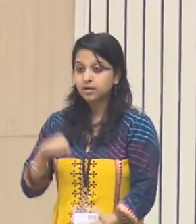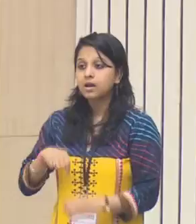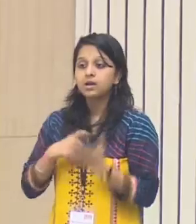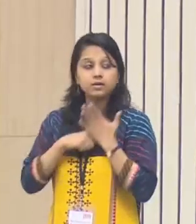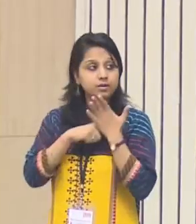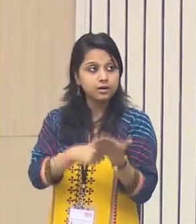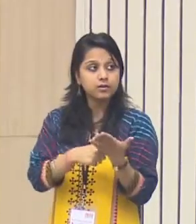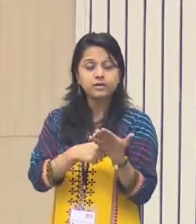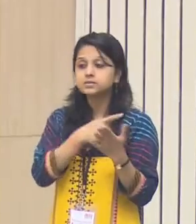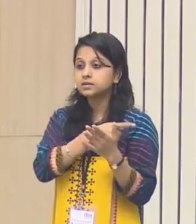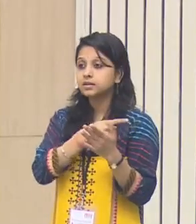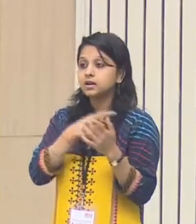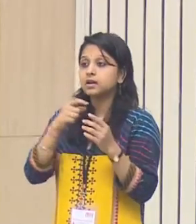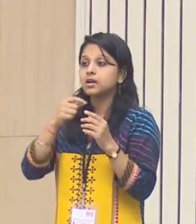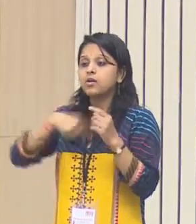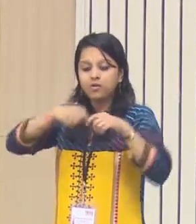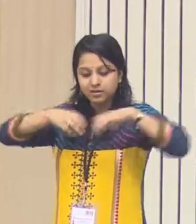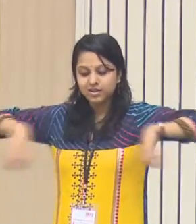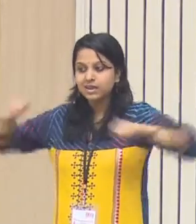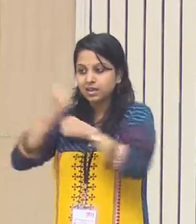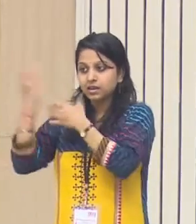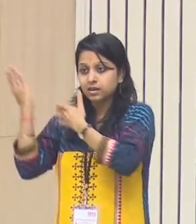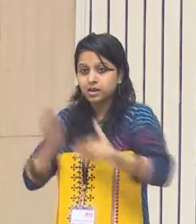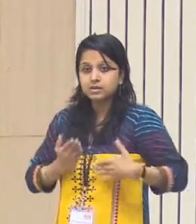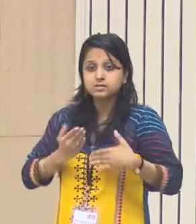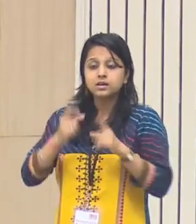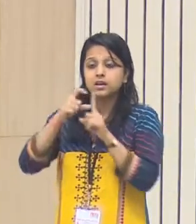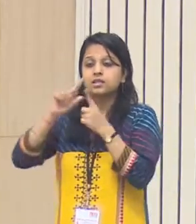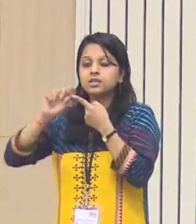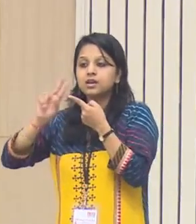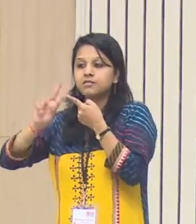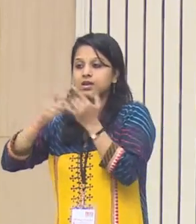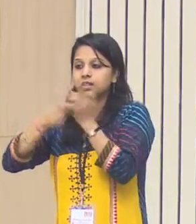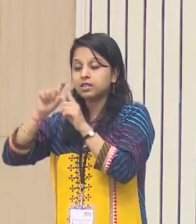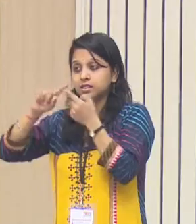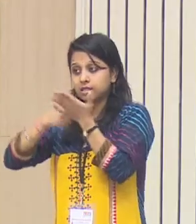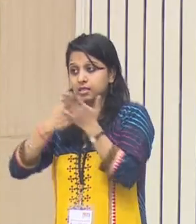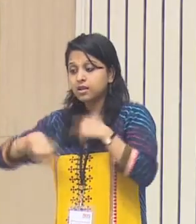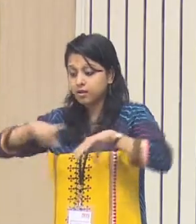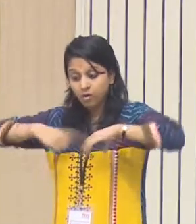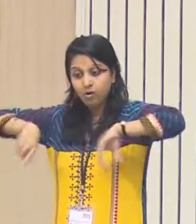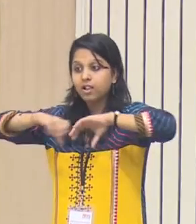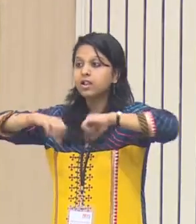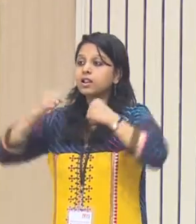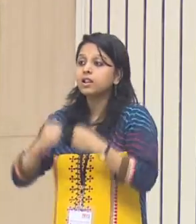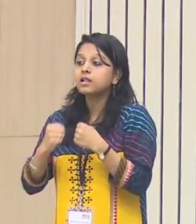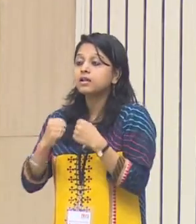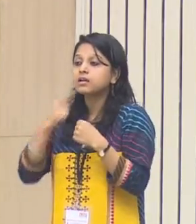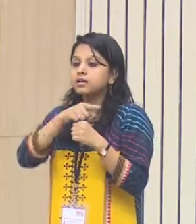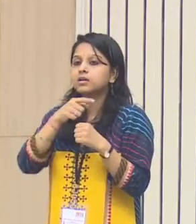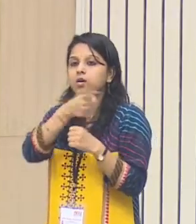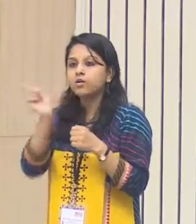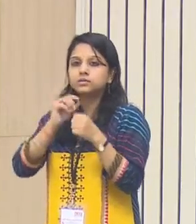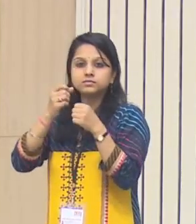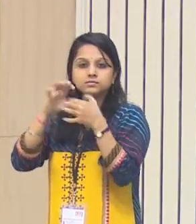आदरणीय आचार्य डॉक्टर लोकेश मुनि जी, विनय कुमार रोहिला साहब, देवेंद्र पनवर साहब, यहाँ उपस्थित इस